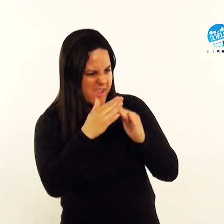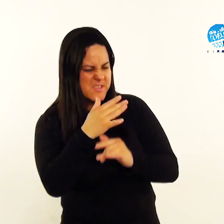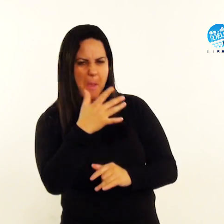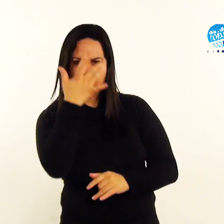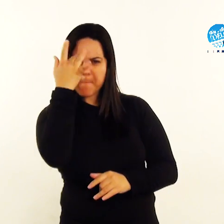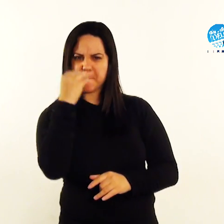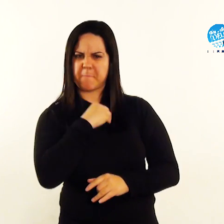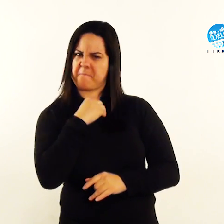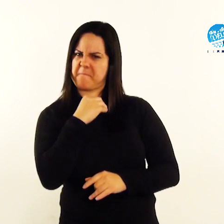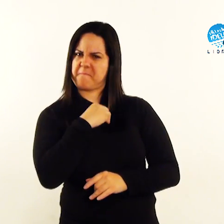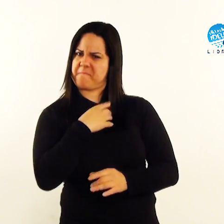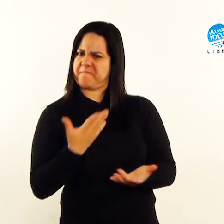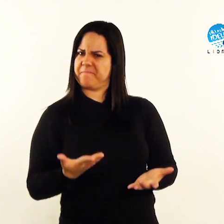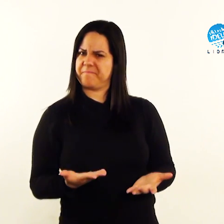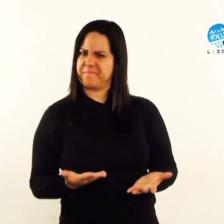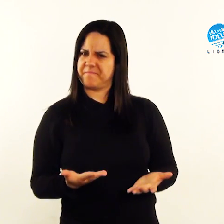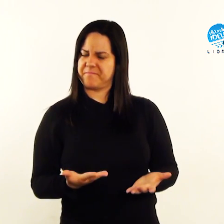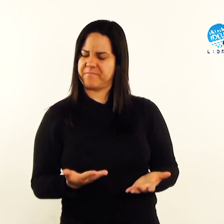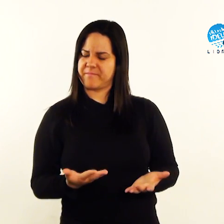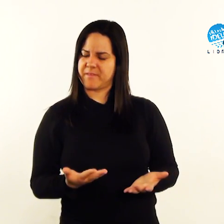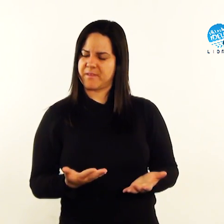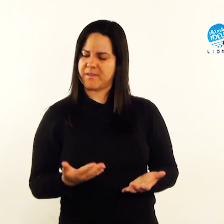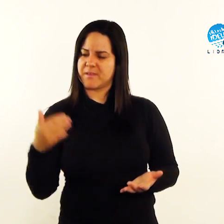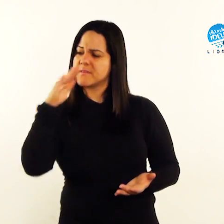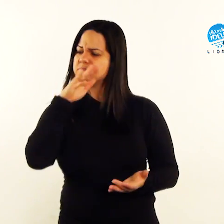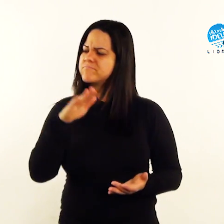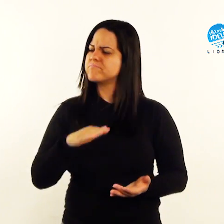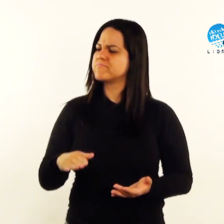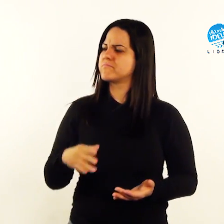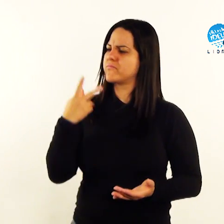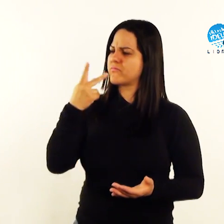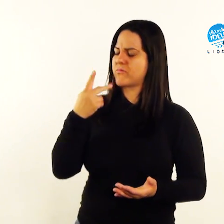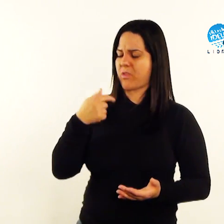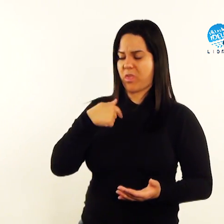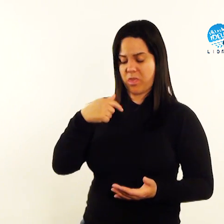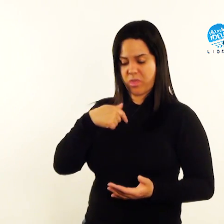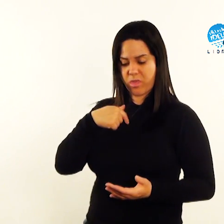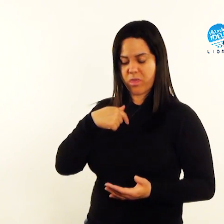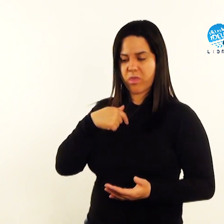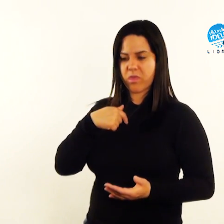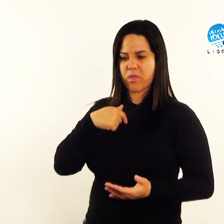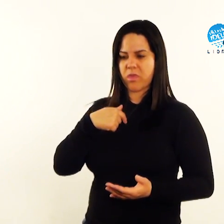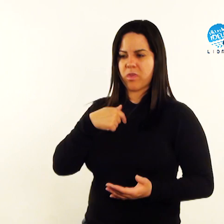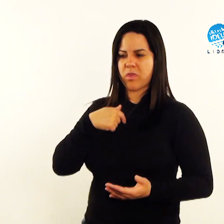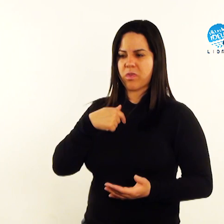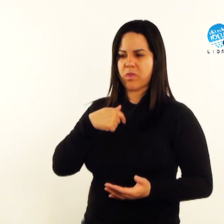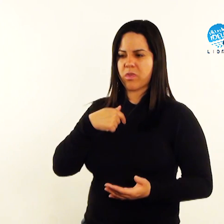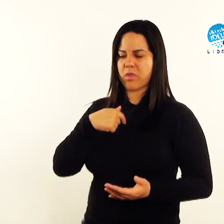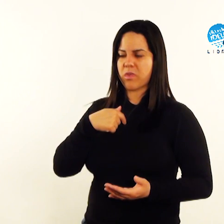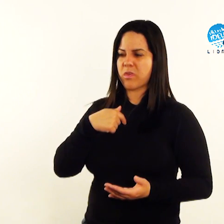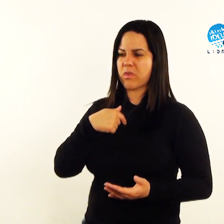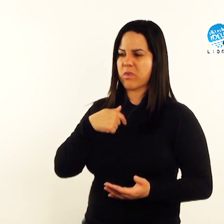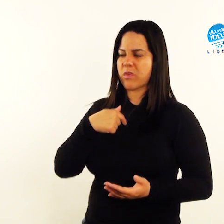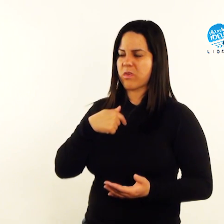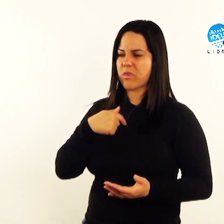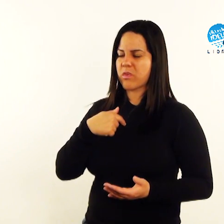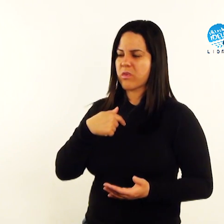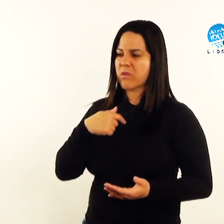de um pecador. E Zaqueu se levantou e disse ao Senhor: escute, Senhor,